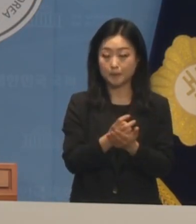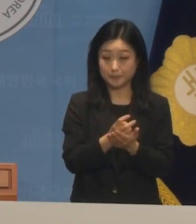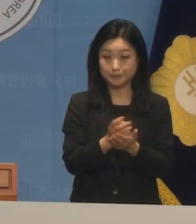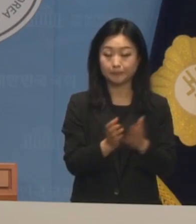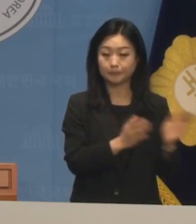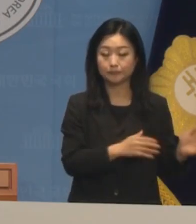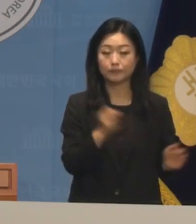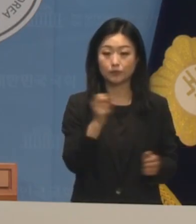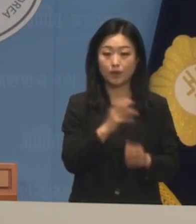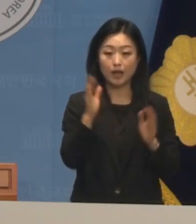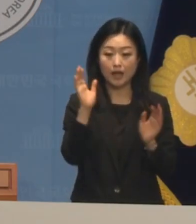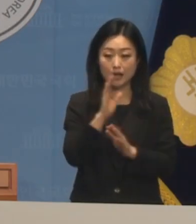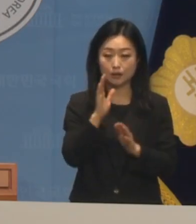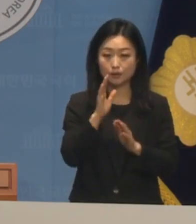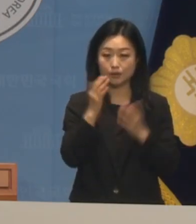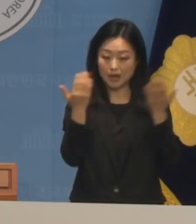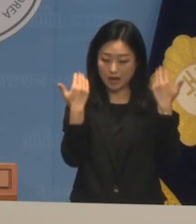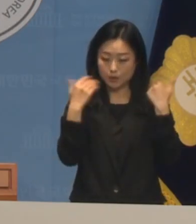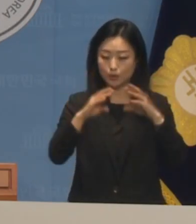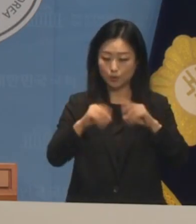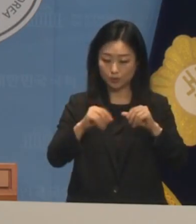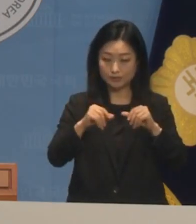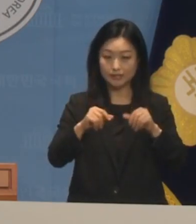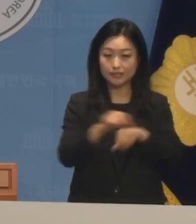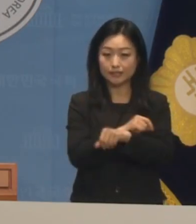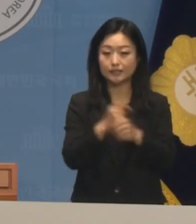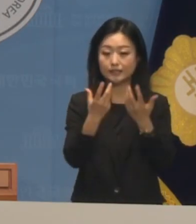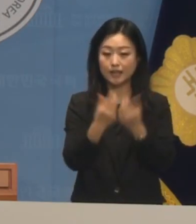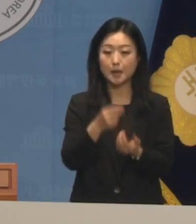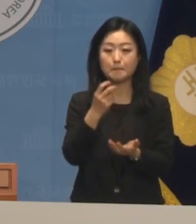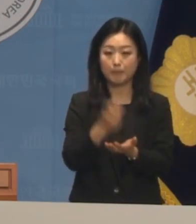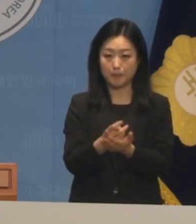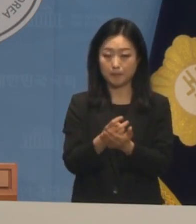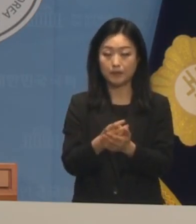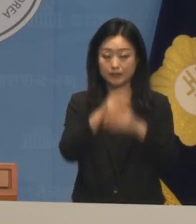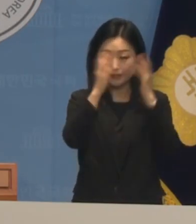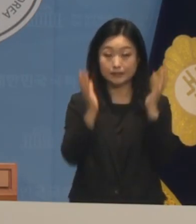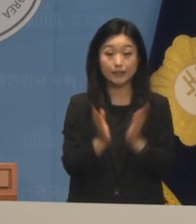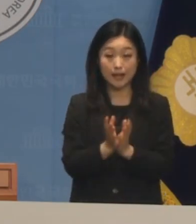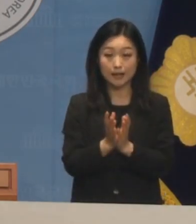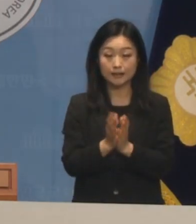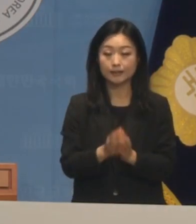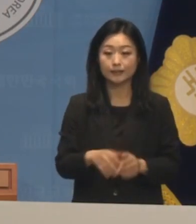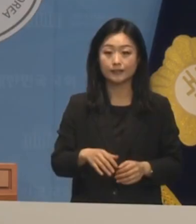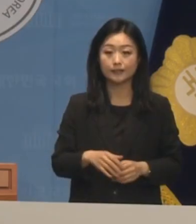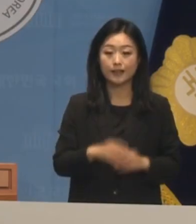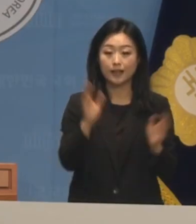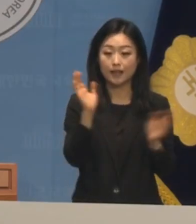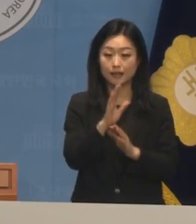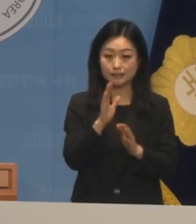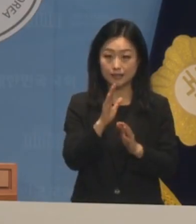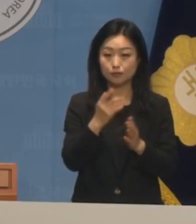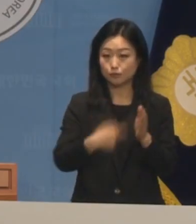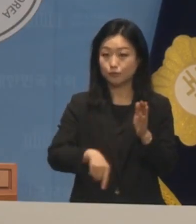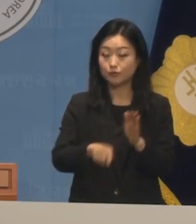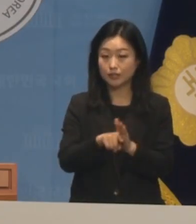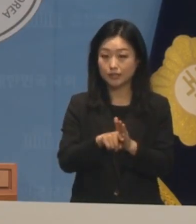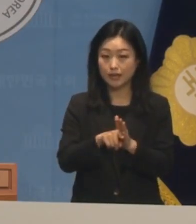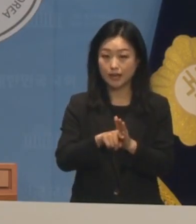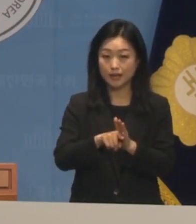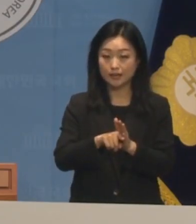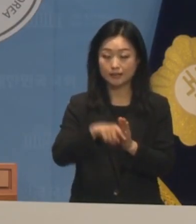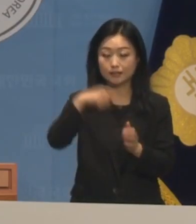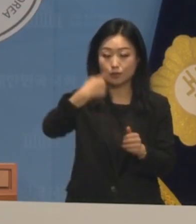확충 방안은 단순히 예산의 문제가 아니라 미래 세대가 동등하게 학습 기회를 누릴 수 있도록 보장하기 위한